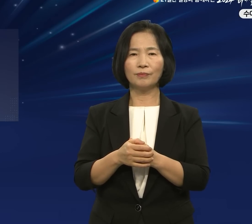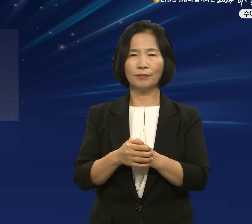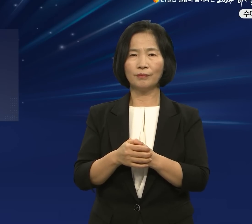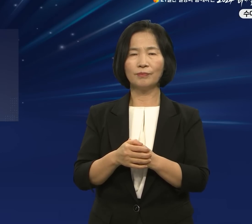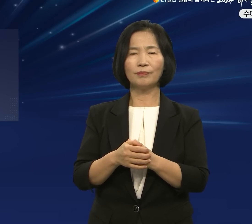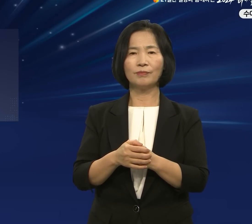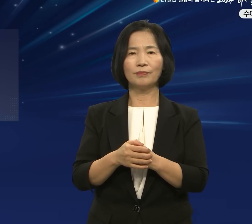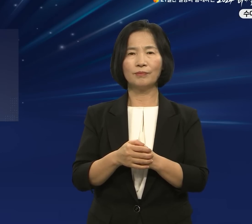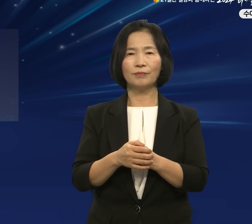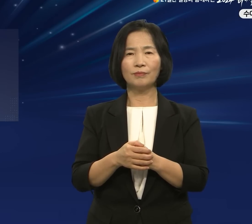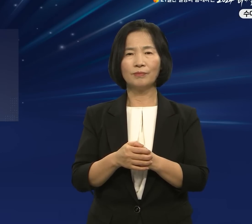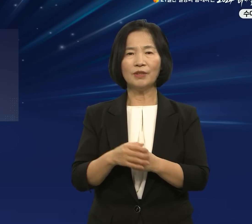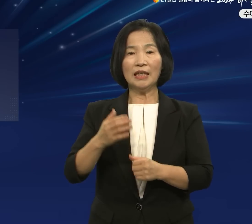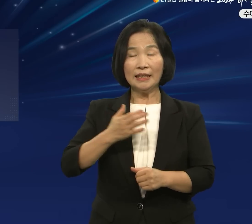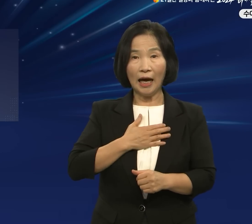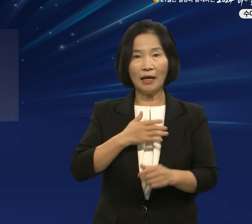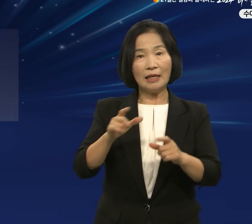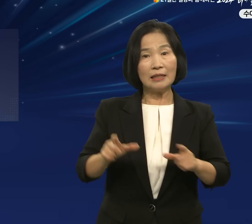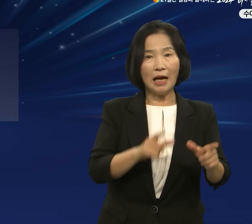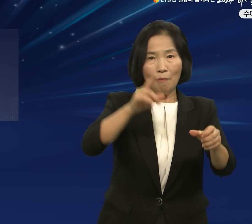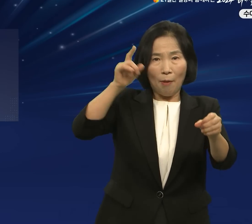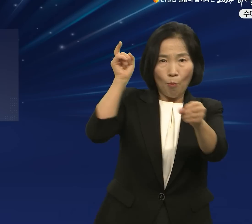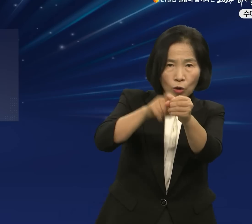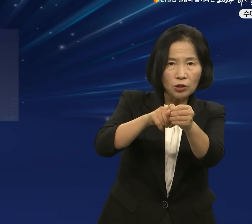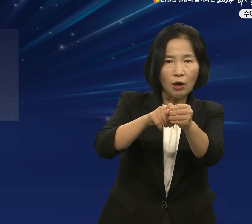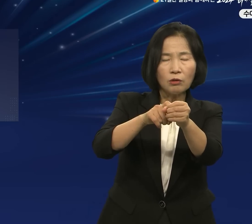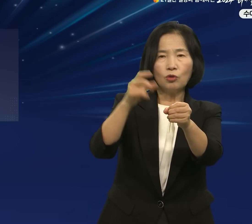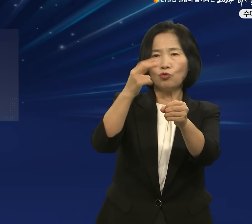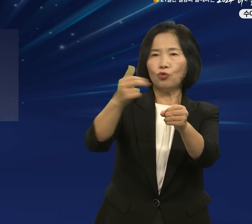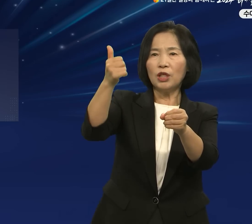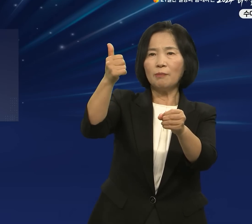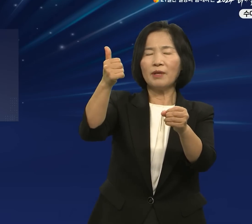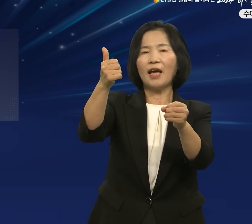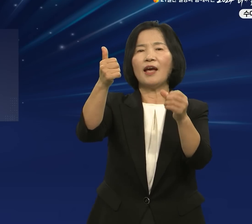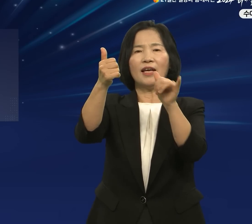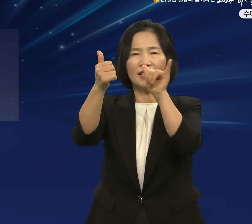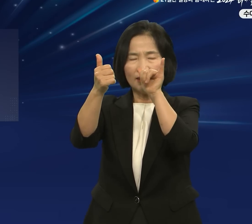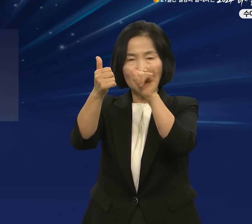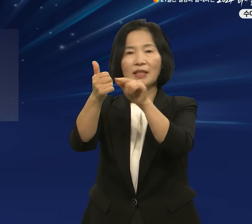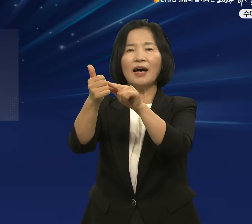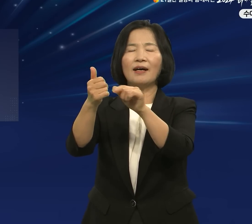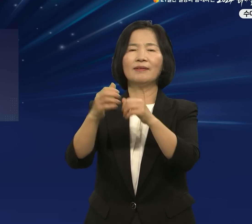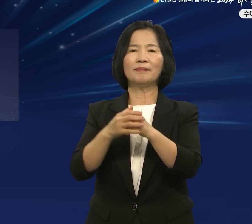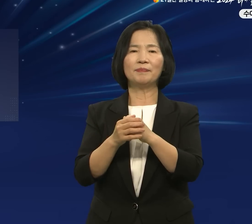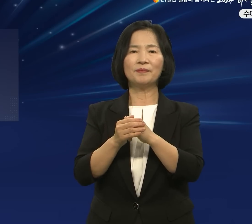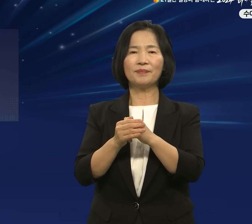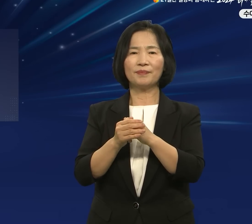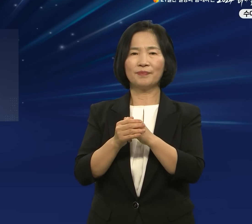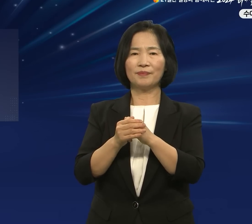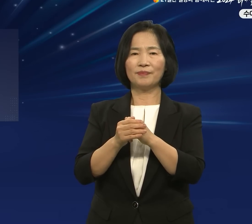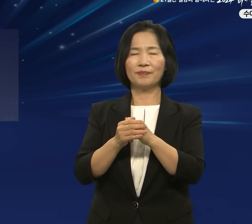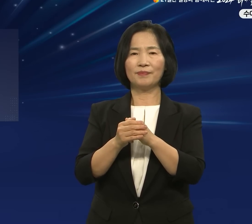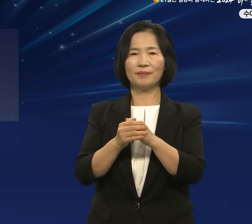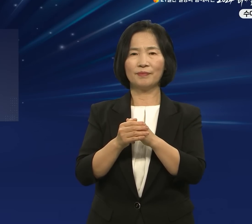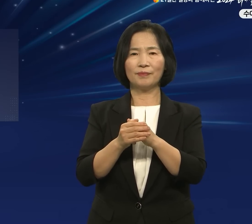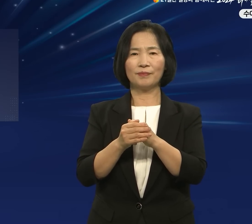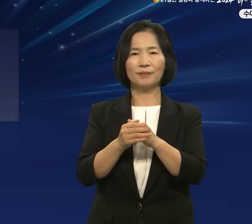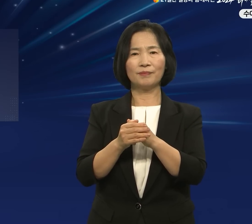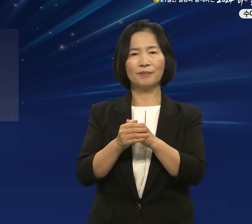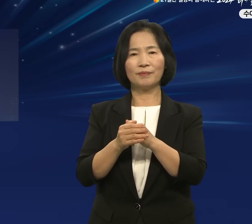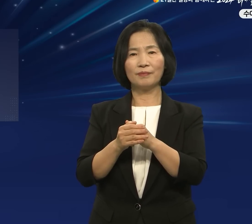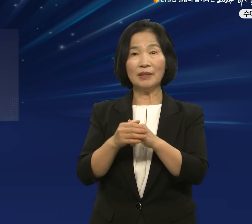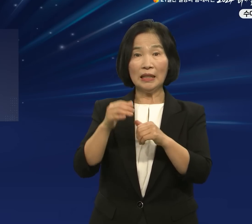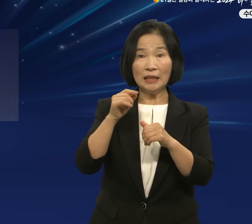그 구호가 나의 삶의 목적은 주님께 있습니다. 이 구호입니다.